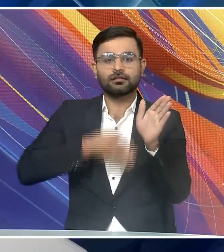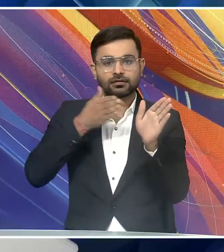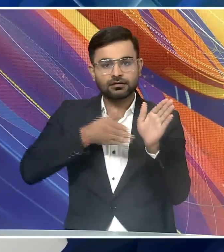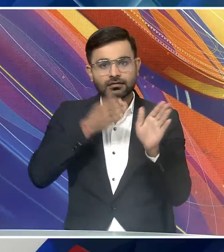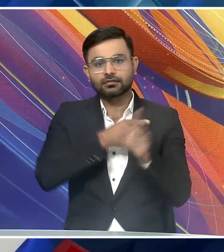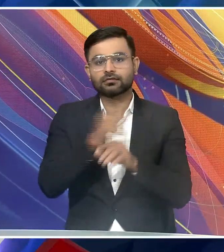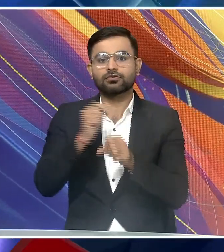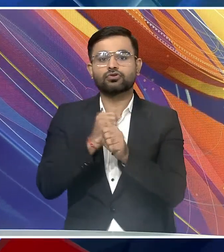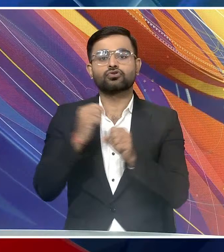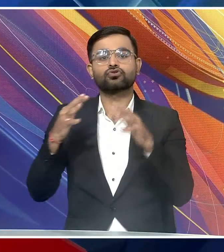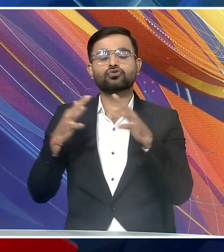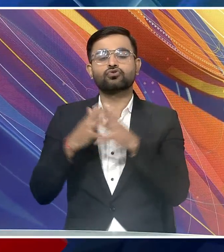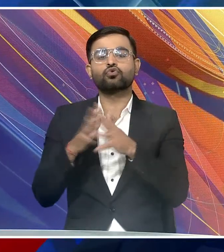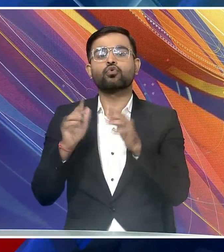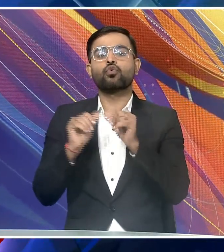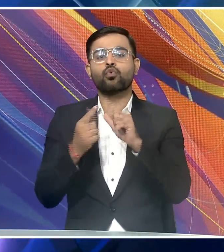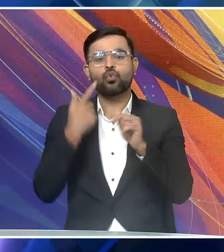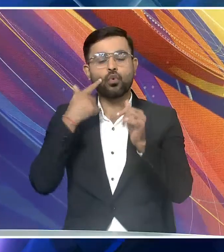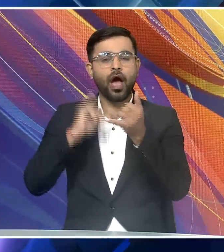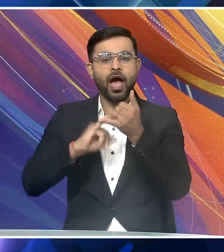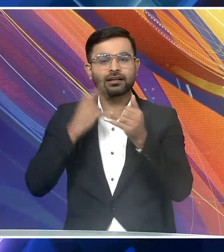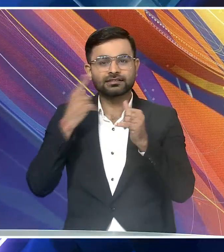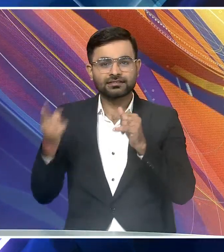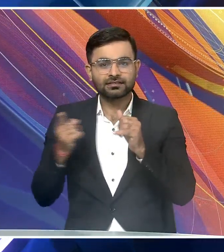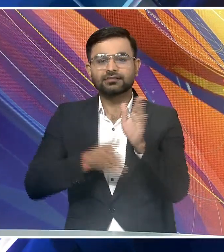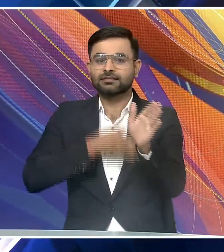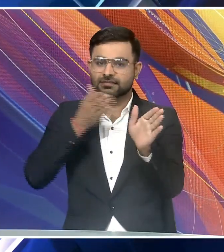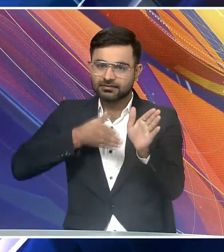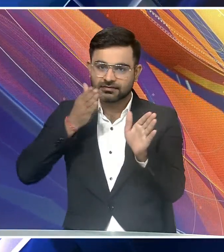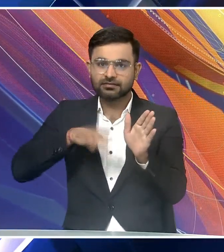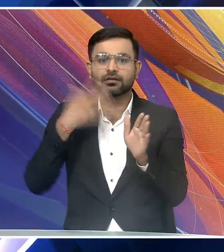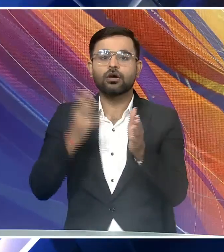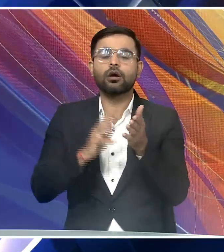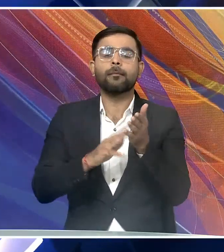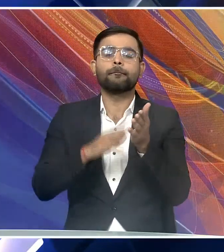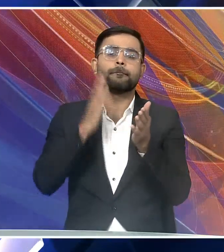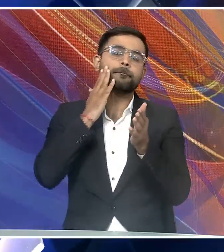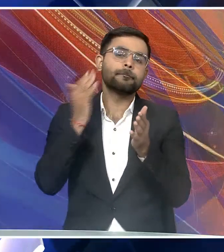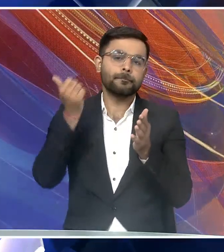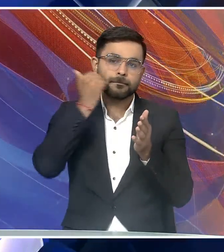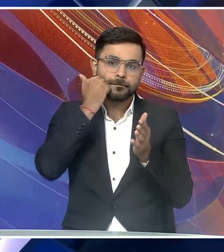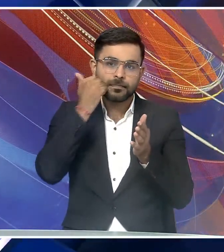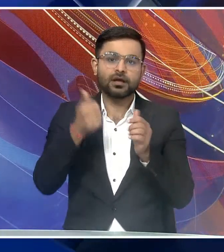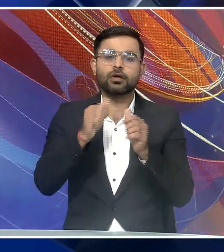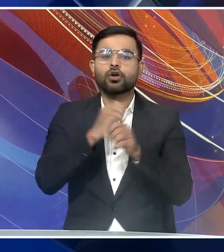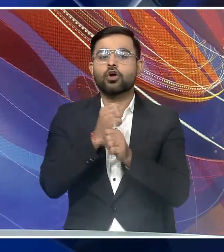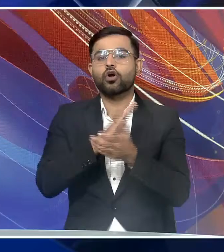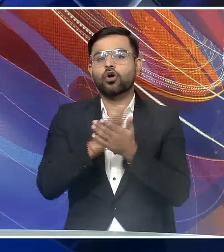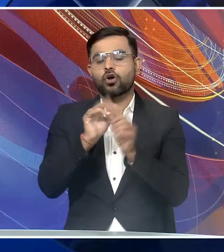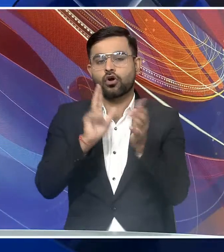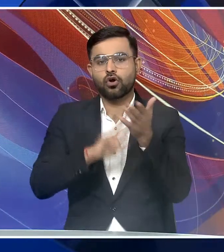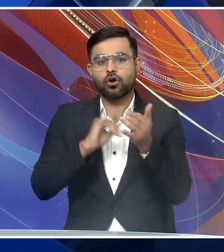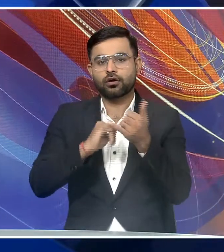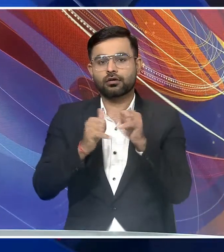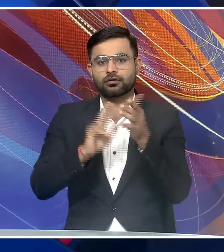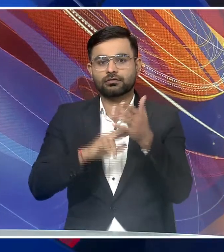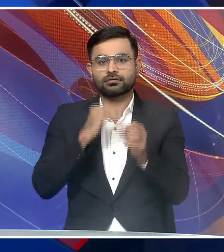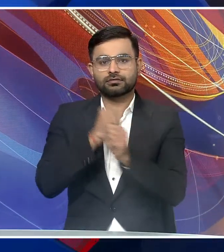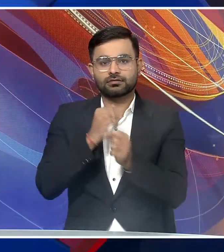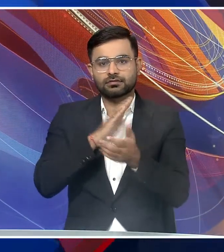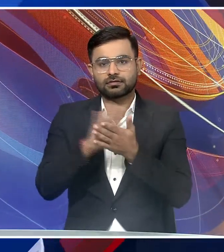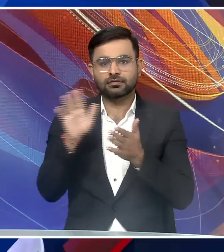से गुवाहाटी कोलकाता गुवाहाटी रेलगाड़ी और मणिपुर के होंगसांग तक अगरतला